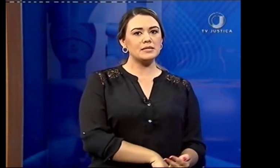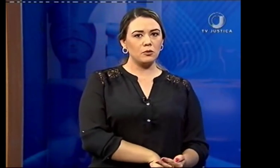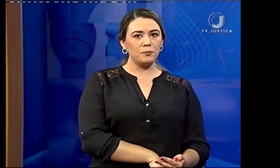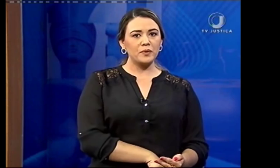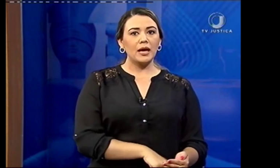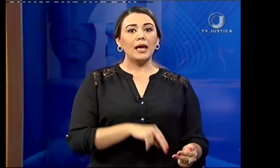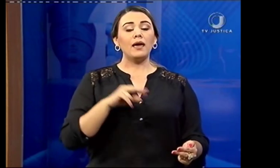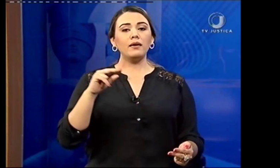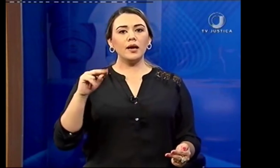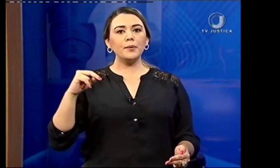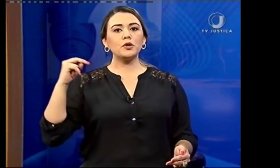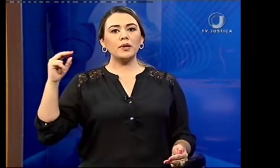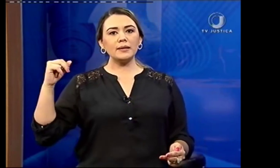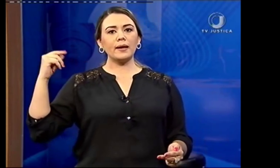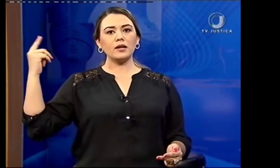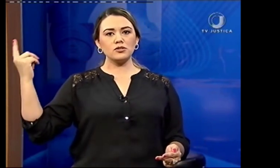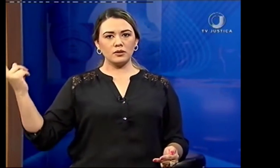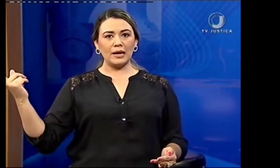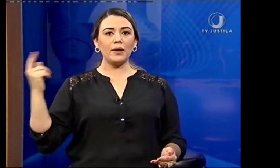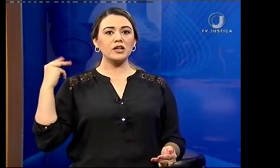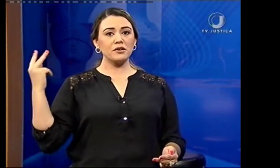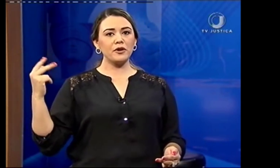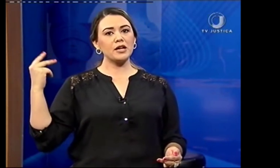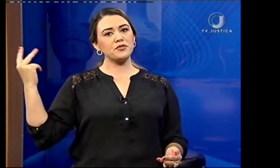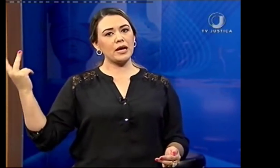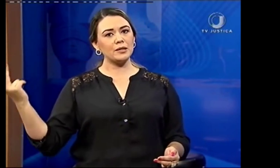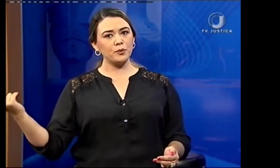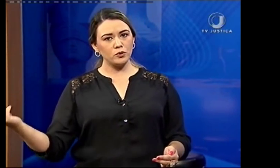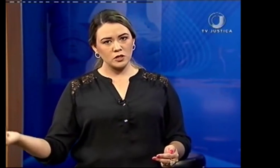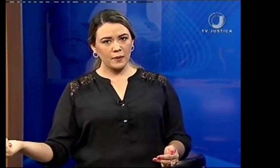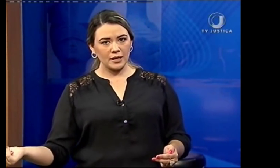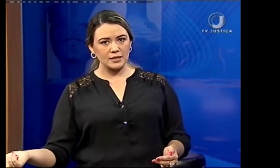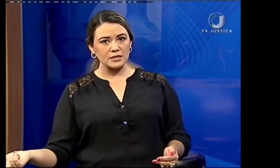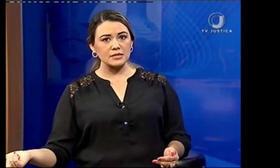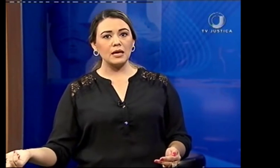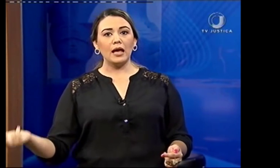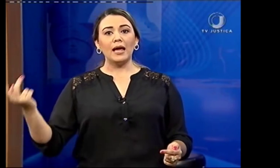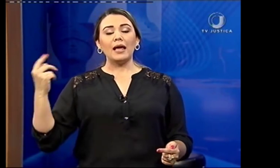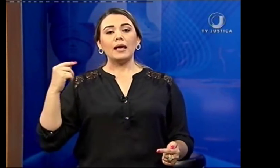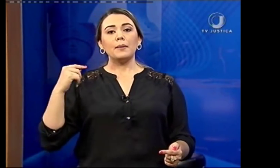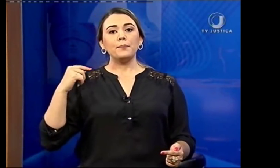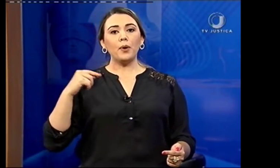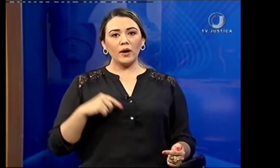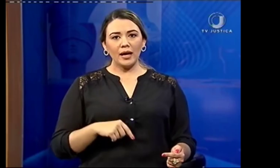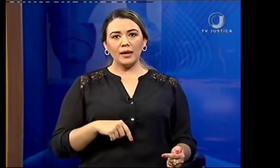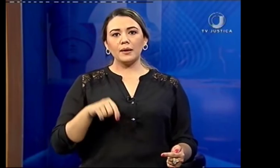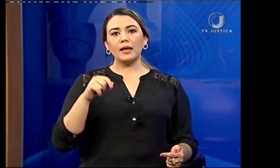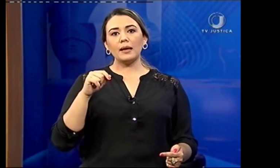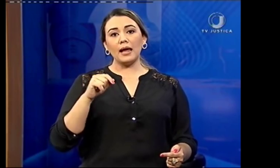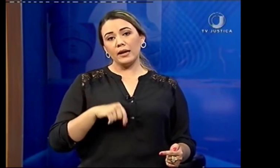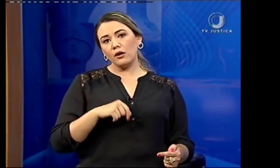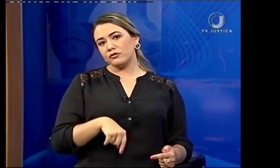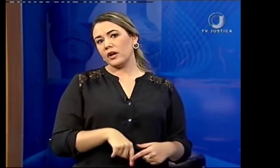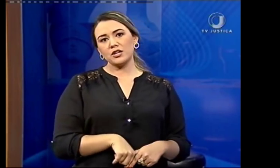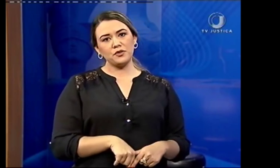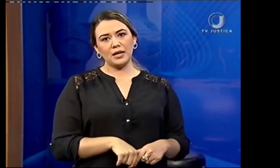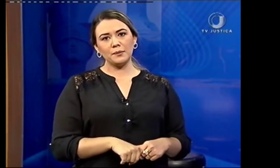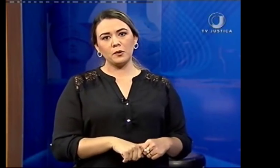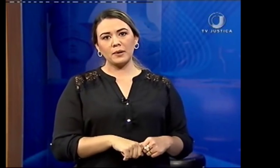Brasil. Em âmbito internacional, ela já foi ratificada por dois países. Porém, ela não foi ratificada pelo